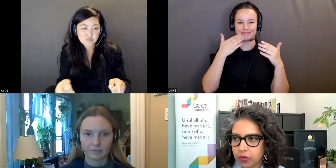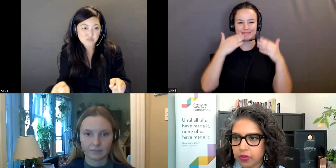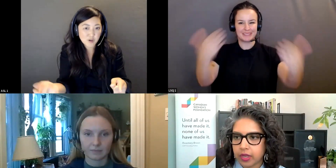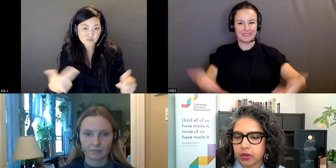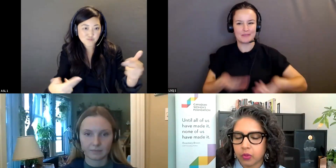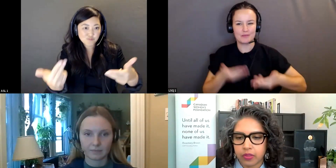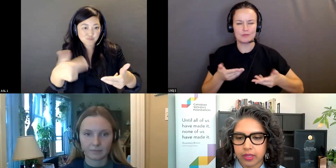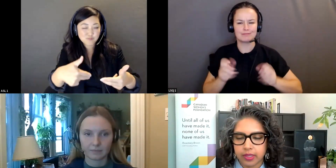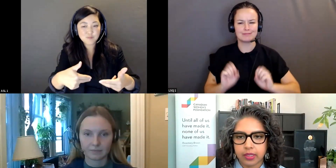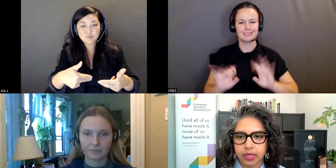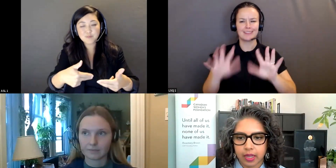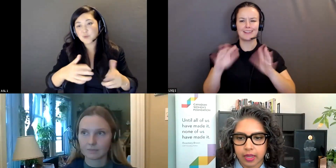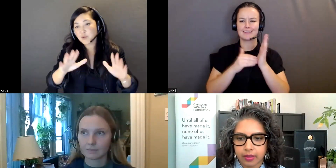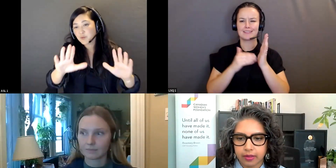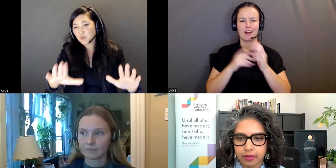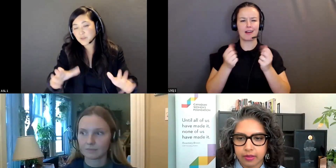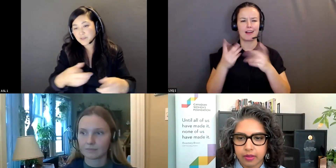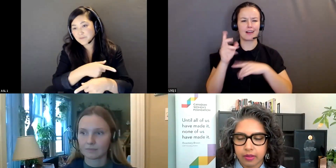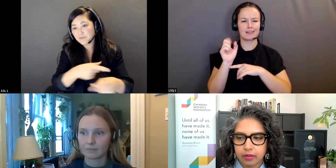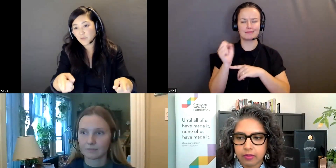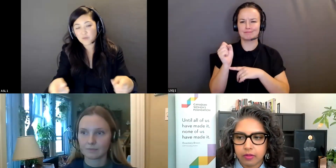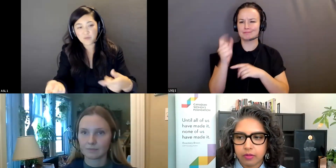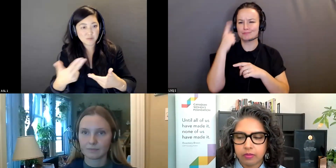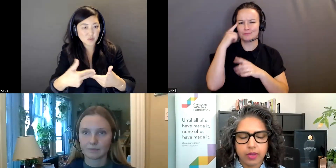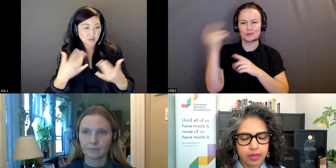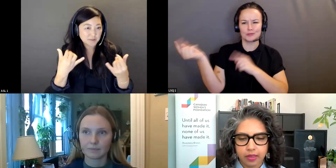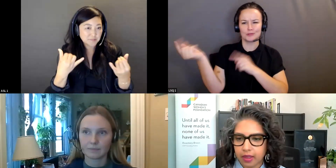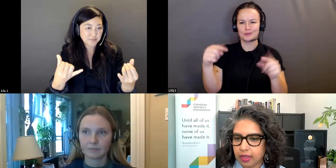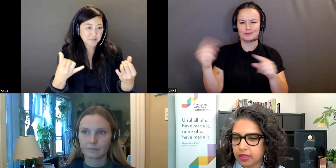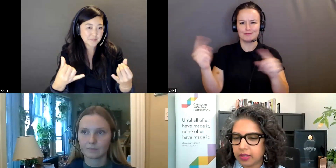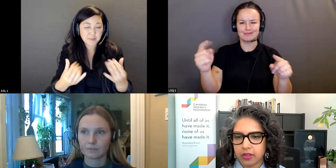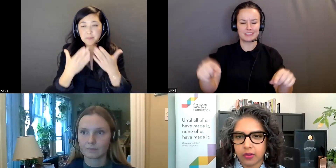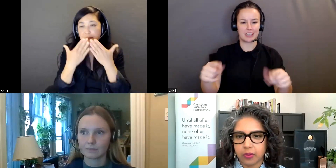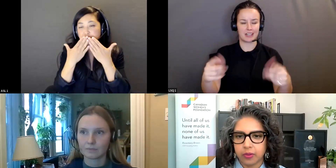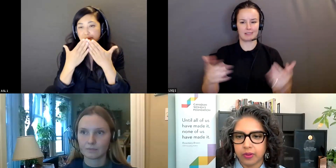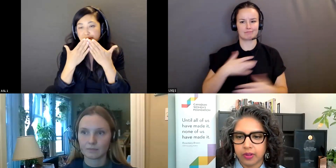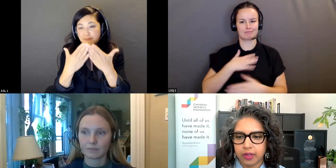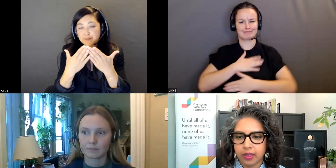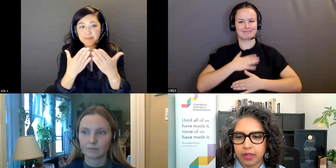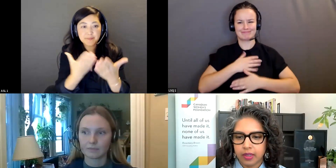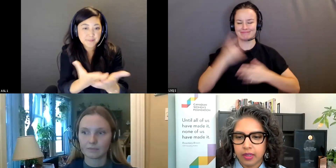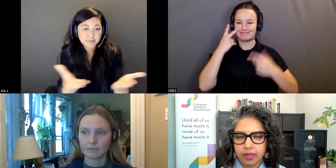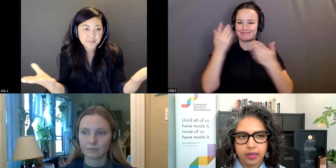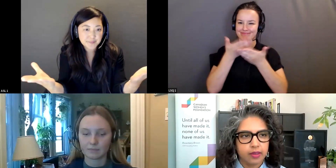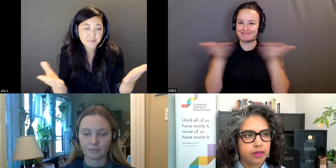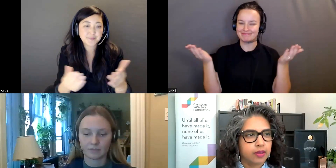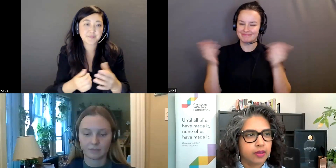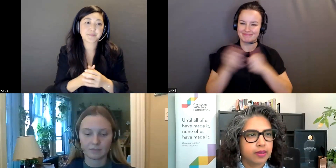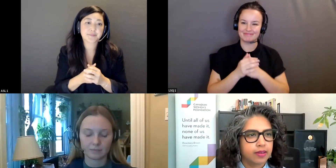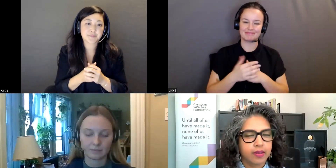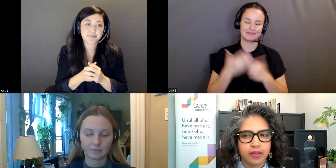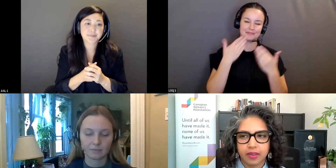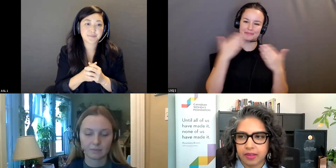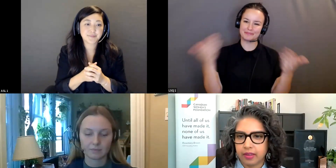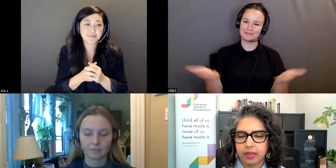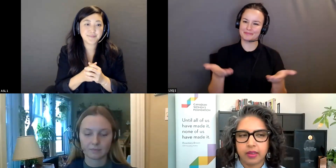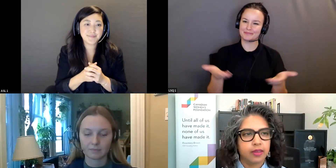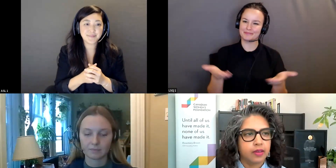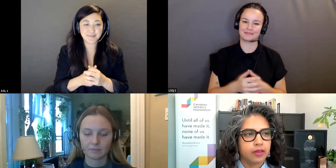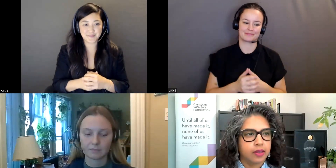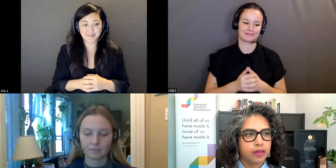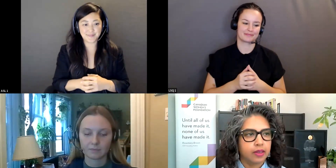quelques secondes pour nous rejoindre. C'est formidable que vous soyez ici avec nous aujourd'hui. Merci beaucoup.